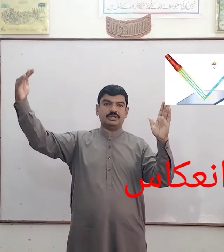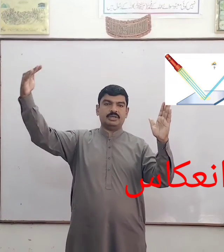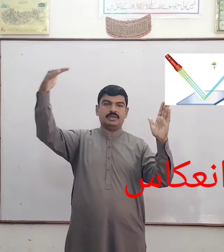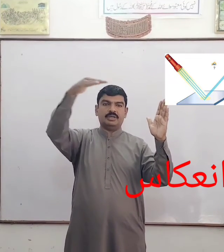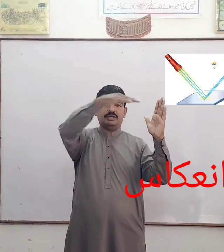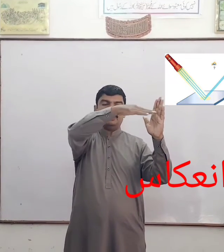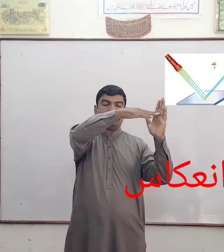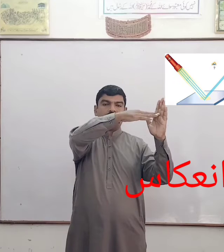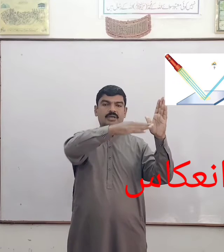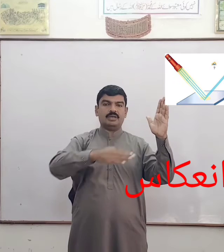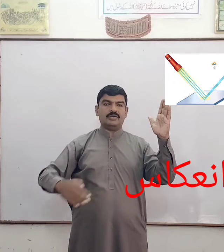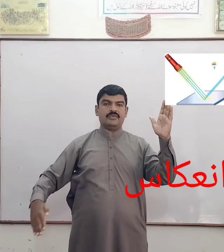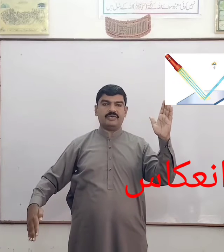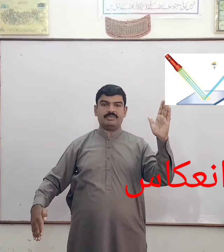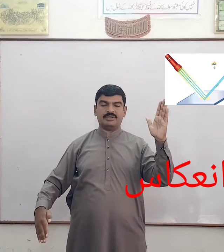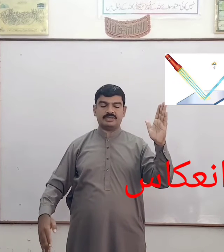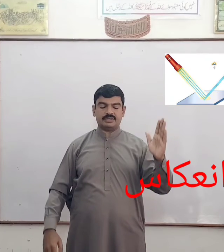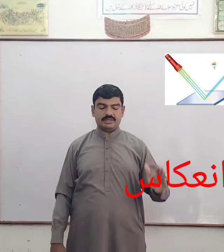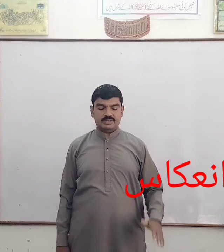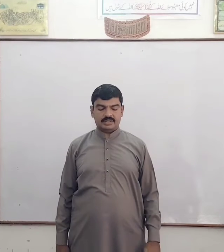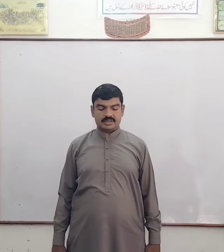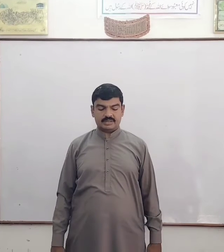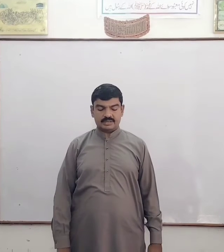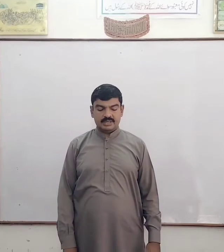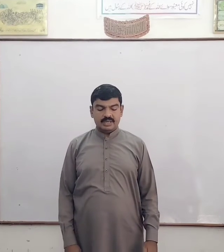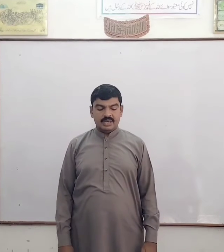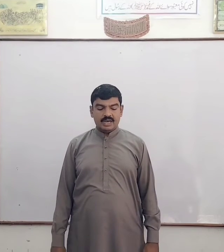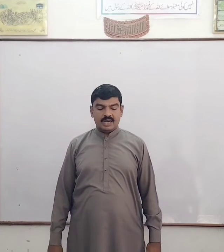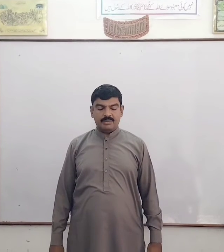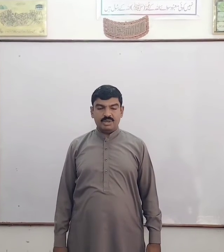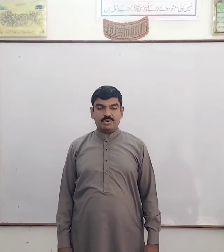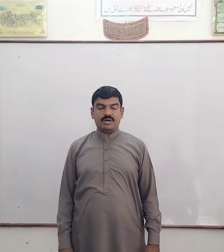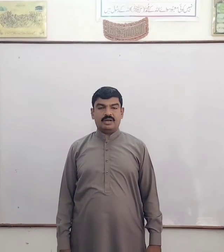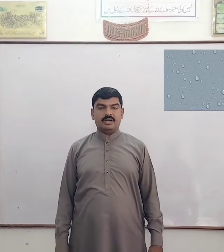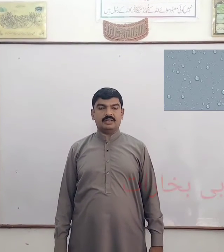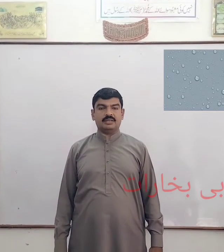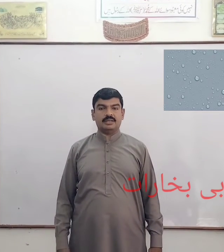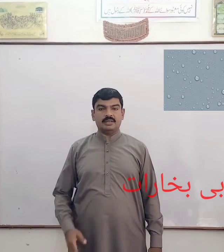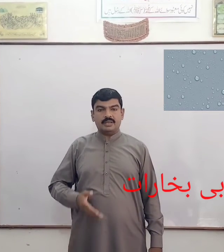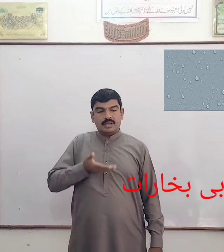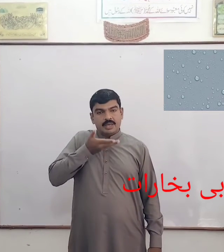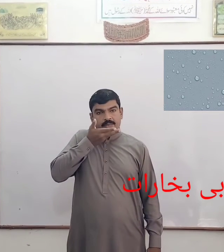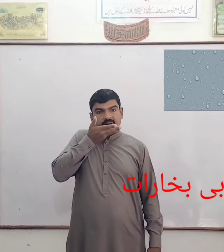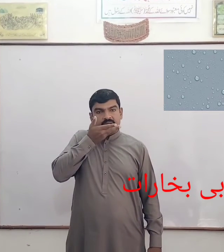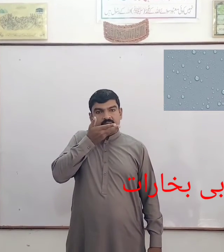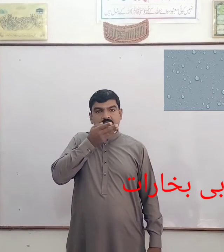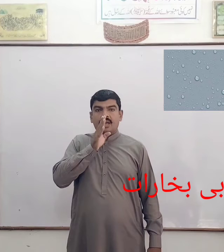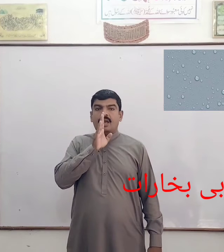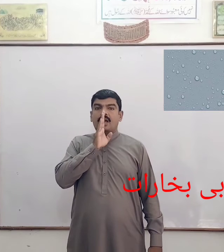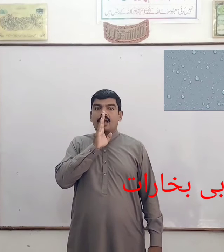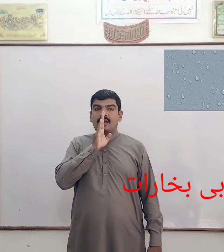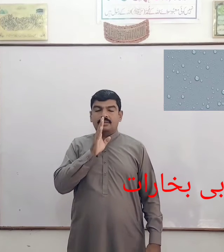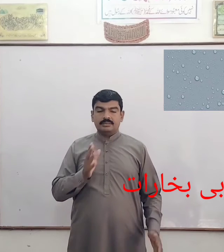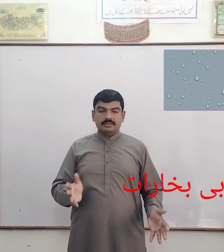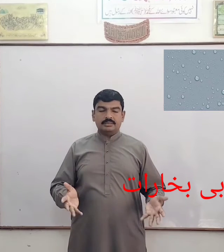روشنی اقرا کے طور پر انعکاس آبی بخارات پانی